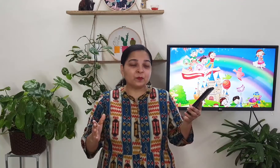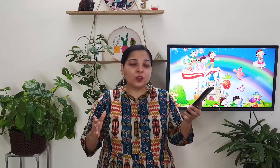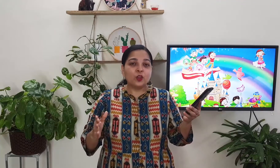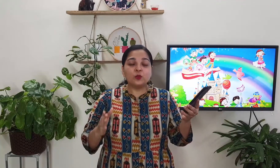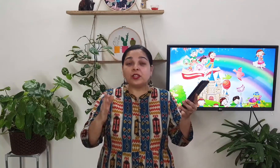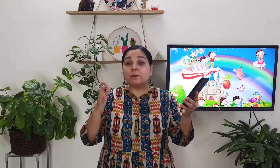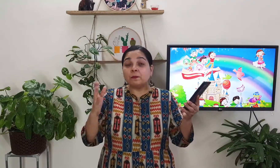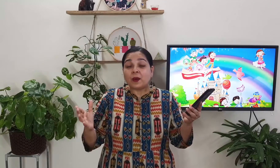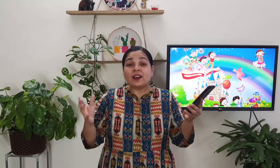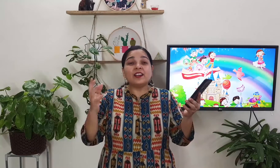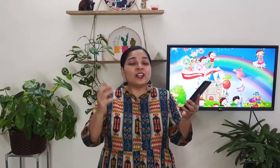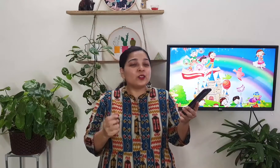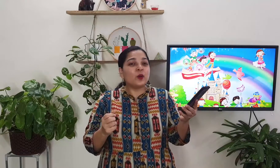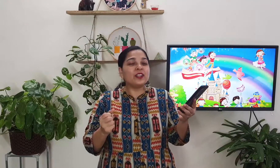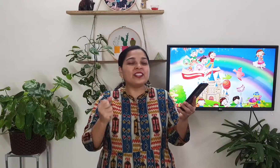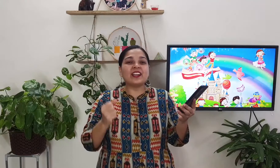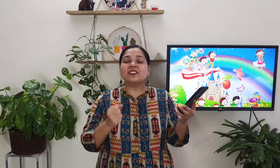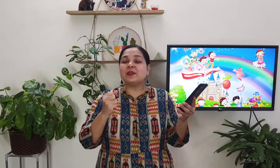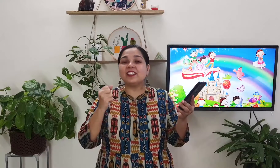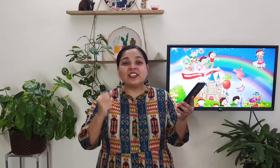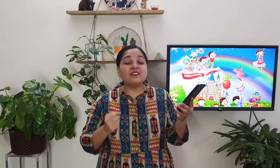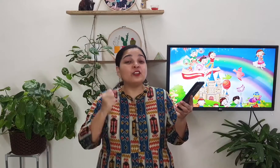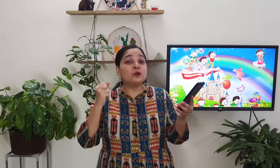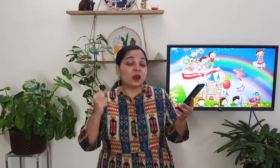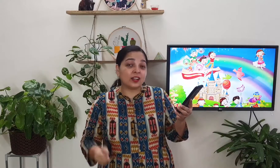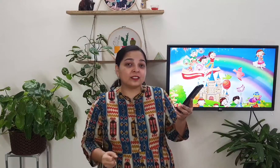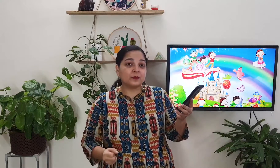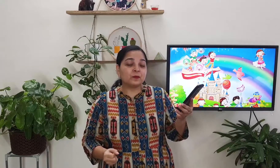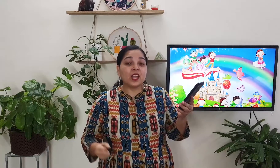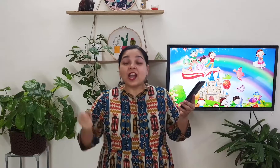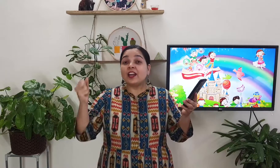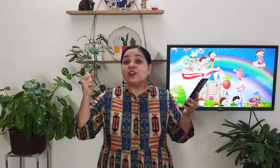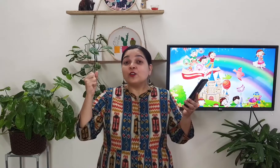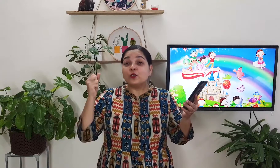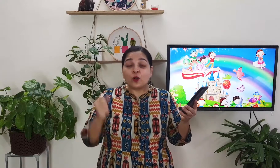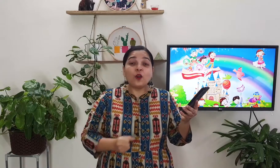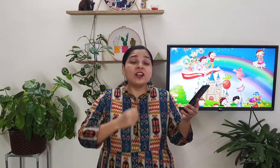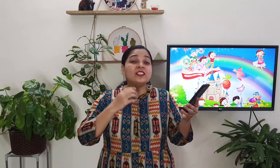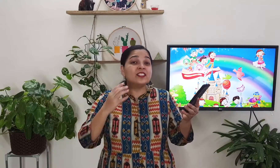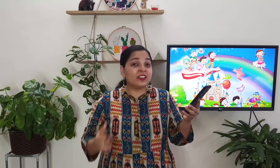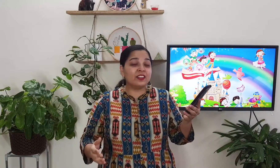அதாவது, இயேசுவின் பெயரை நம்புகிற எவருக்கும் இயேசுவின் பெயரை பயன்படுத்த அதிகாரம்